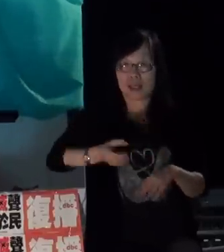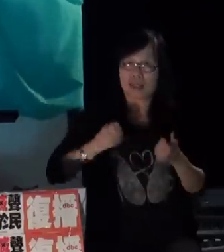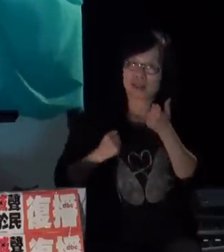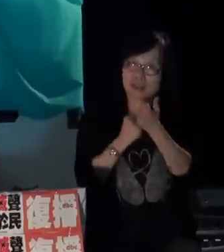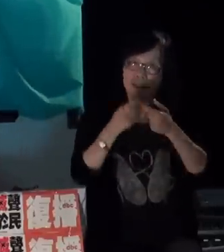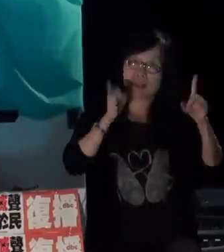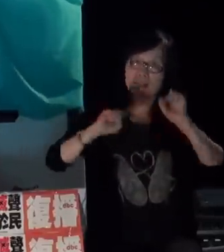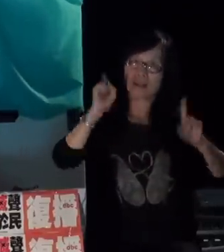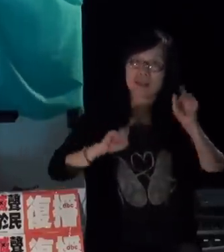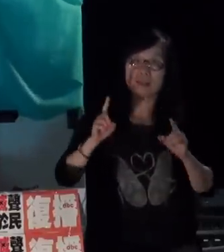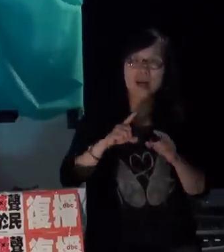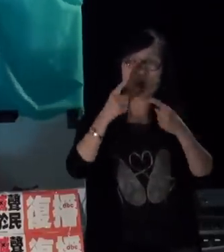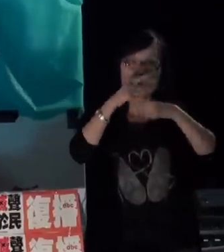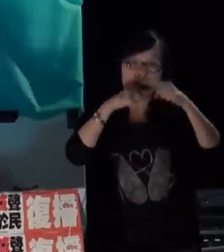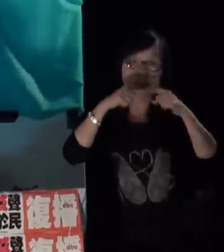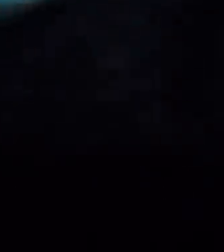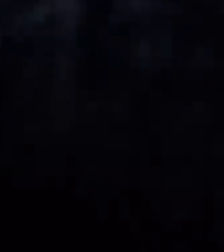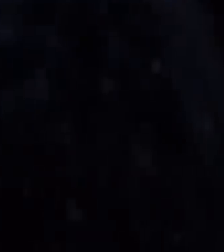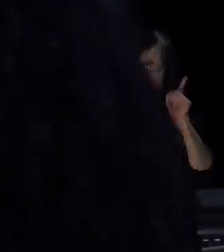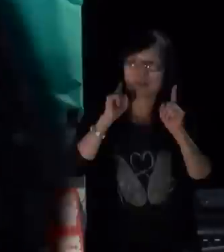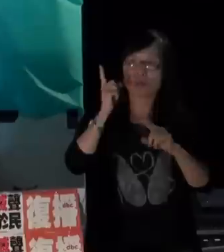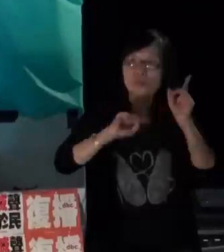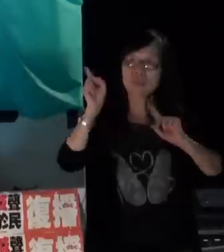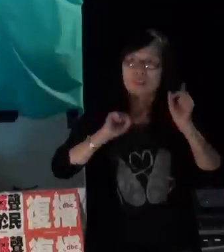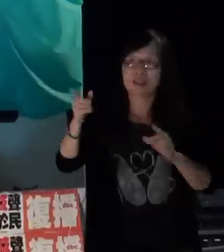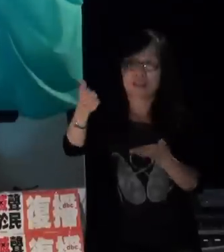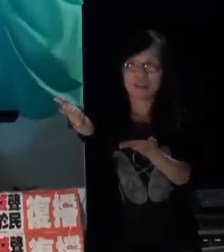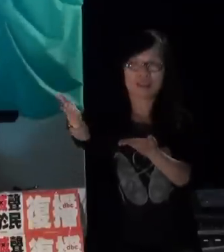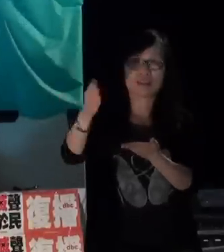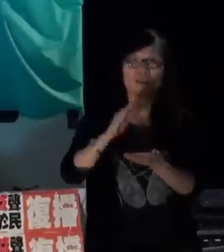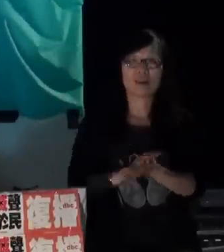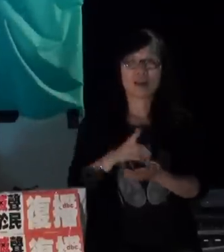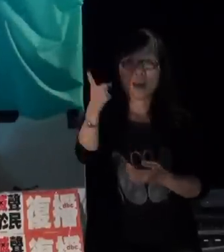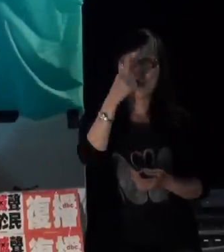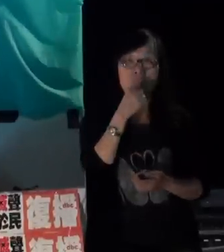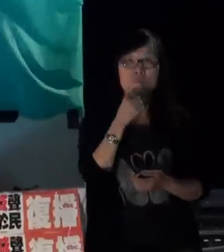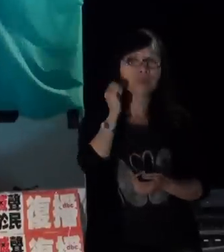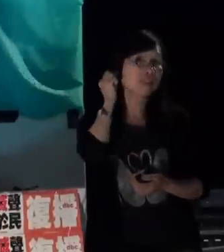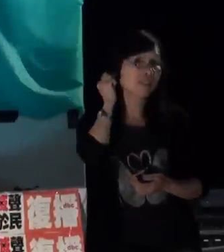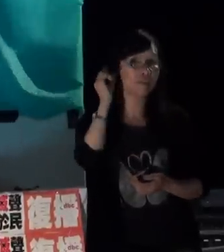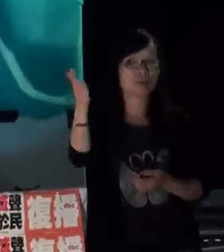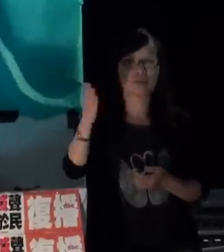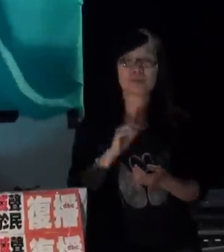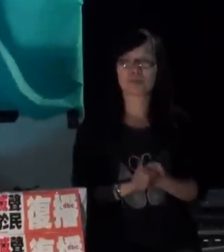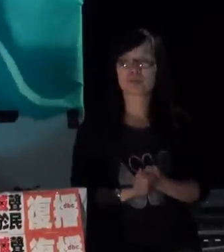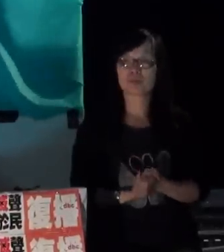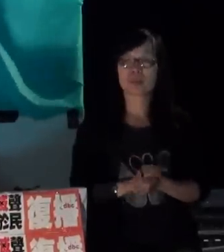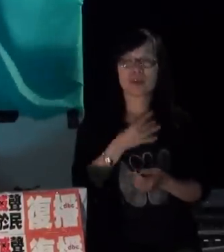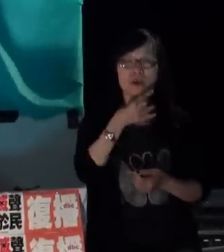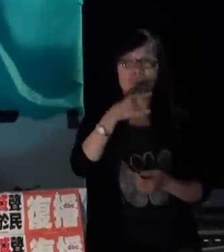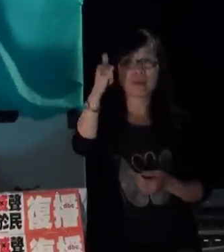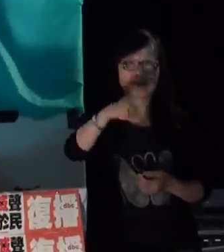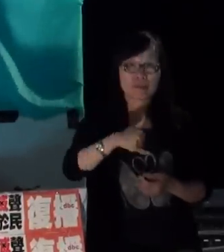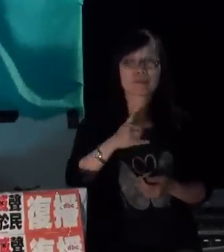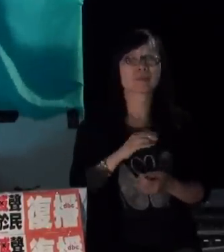自由自由言論自由大聯盟的籌款箱，大家見面到有位紅色衣服的靚女在這裡， 還有未來的人麻